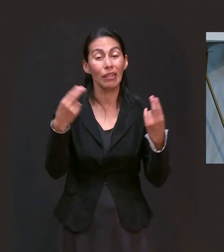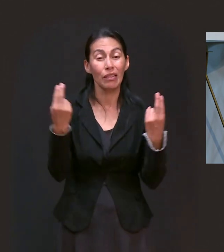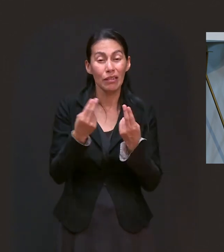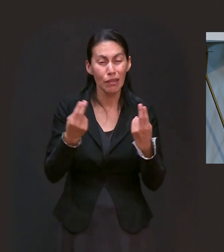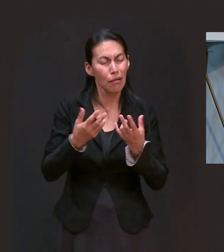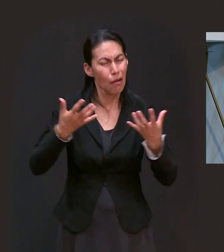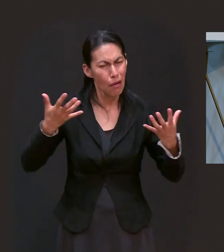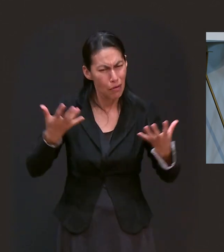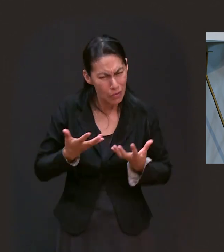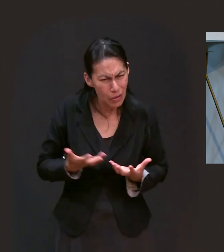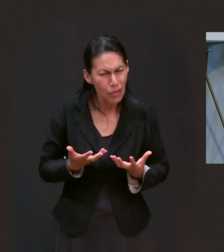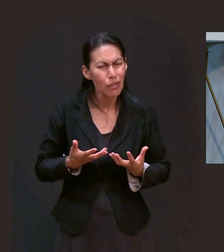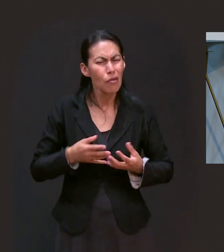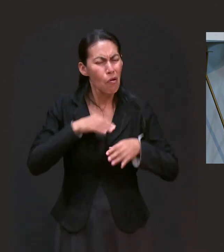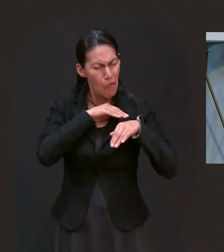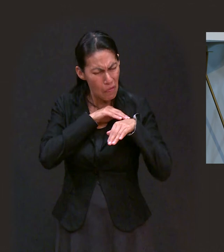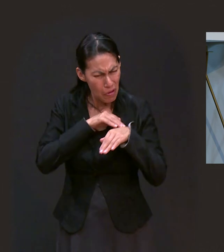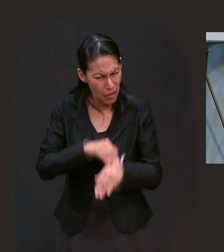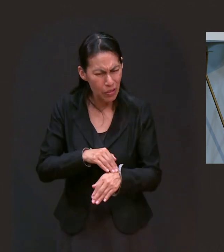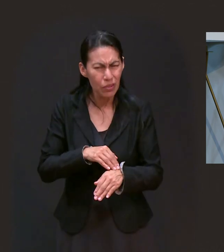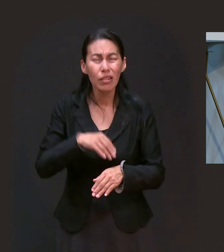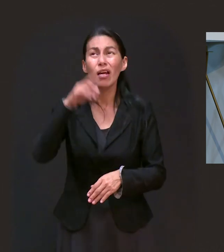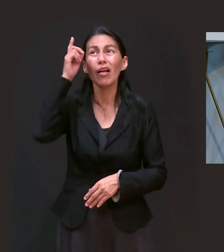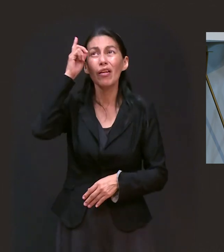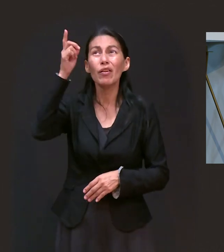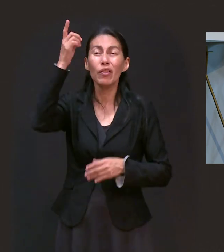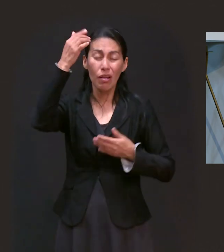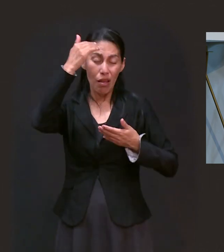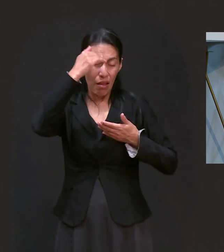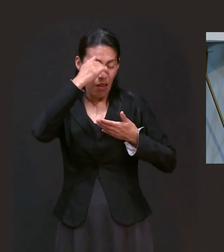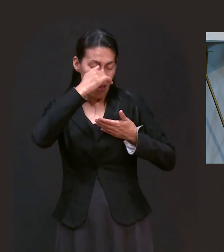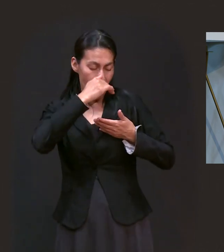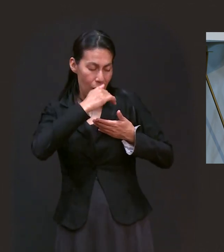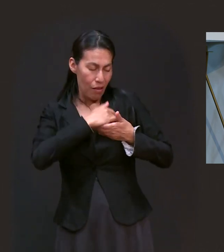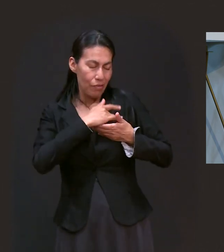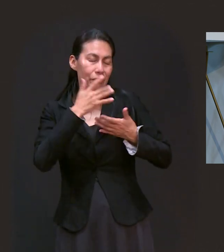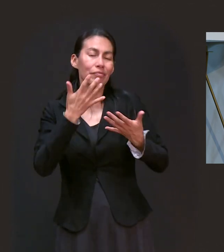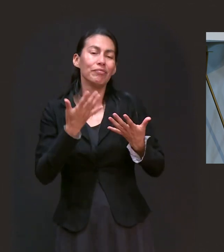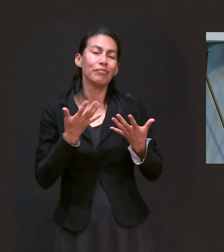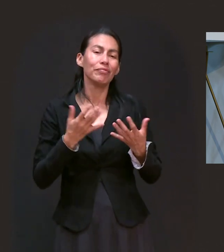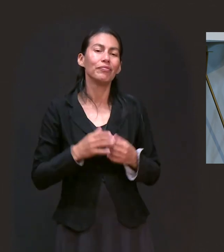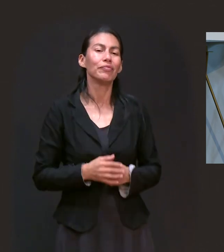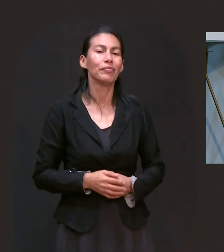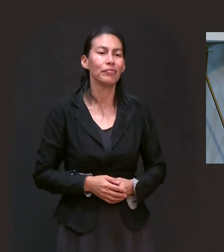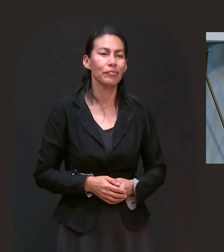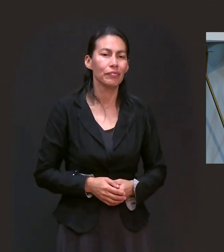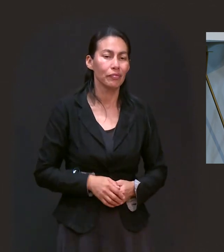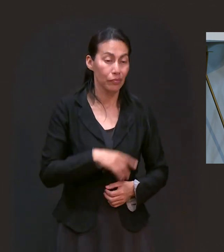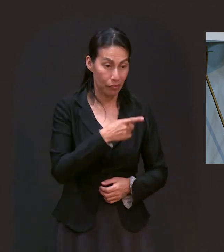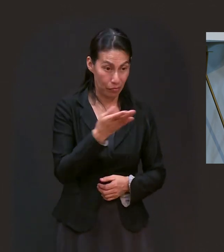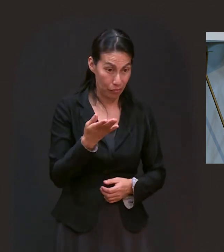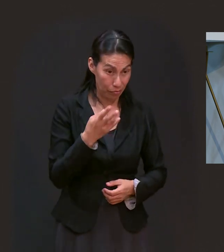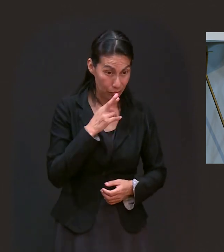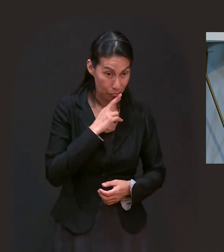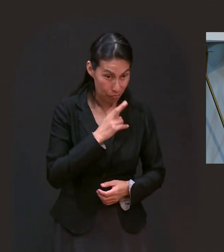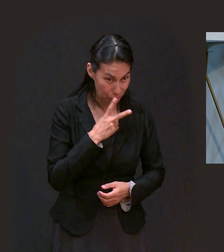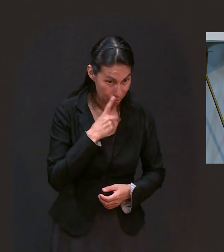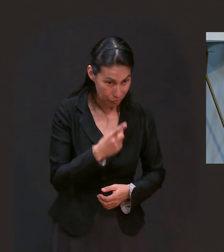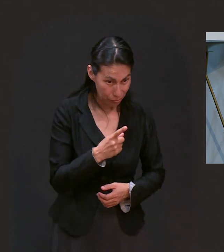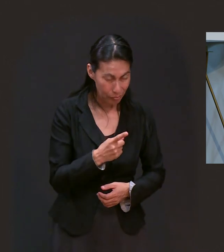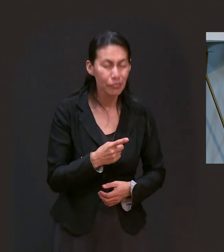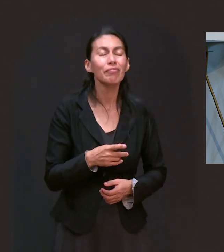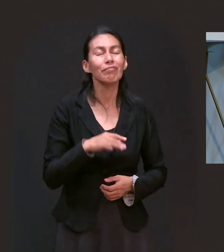acción en obediencia a las convicciones que dios ha colocado en tu corazón y se dieron